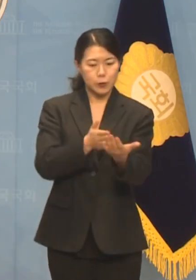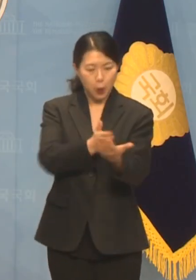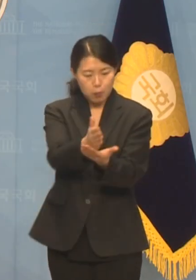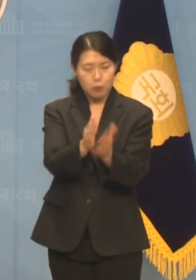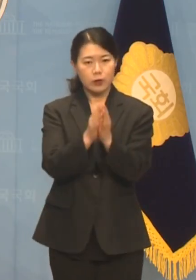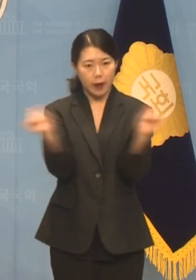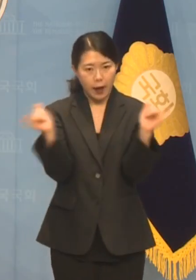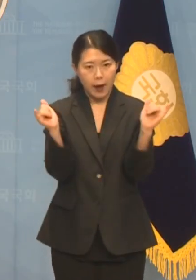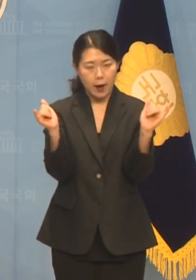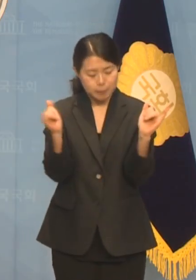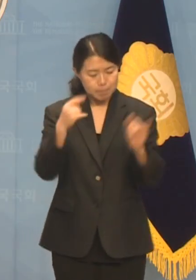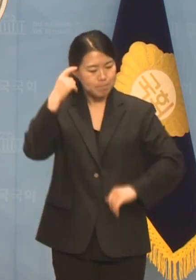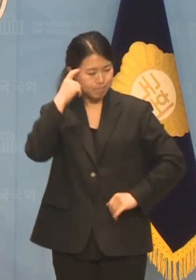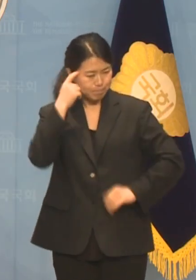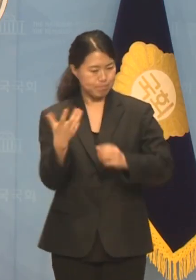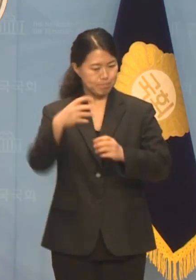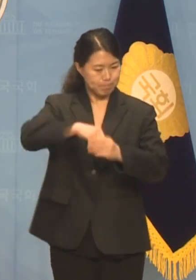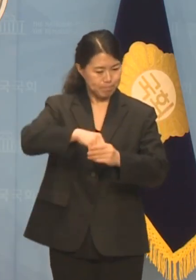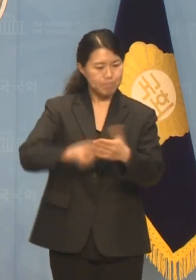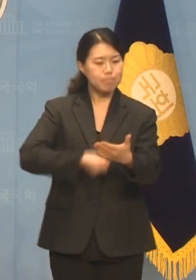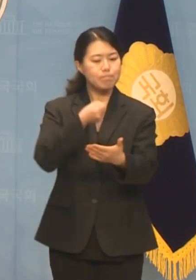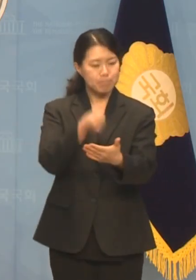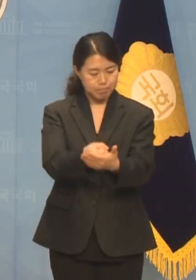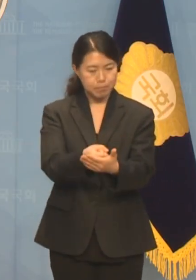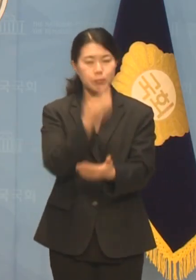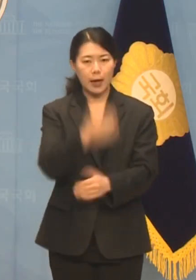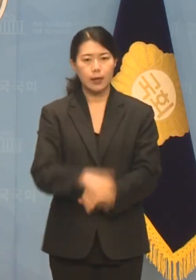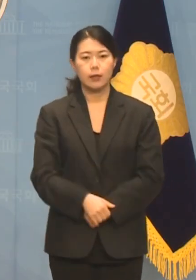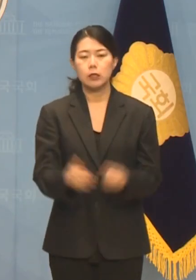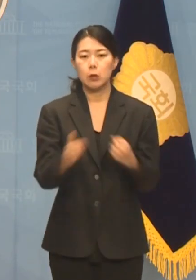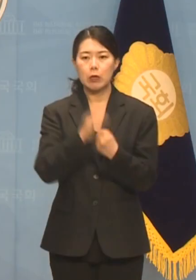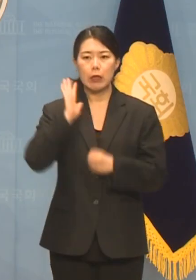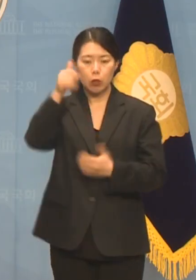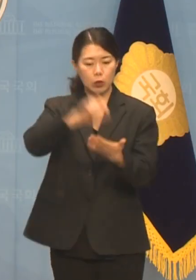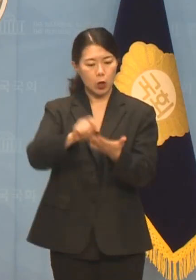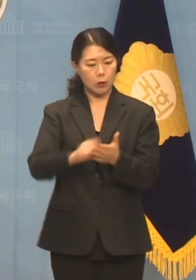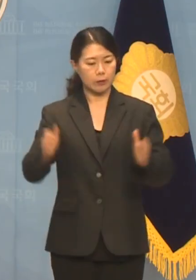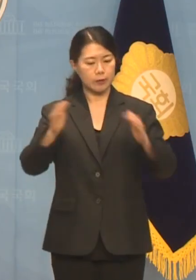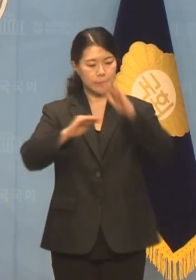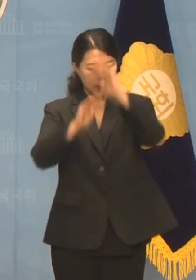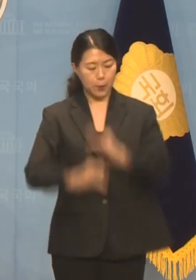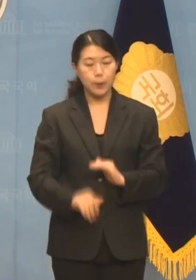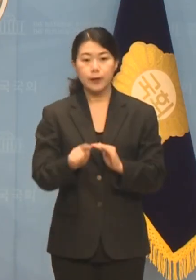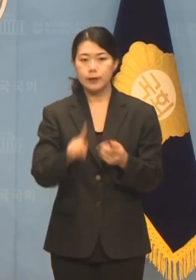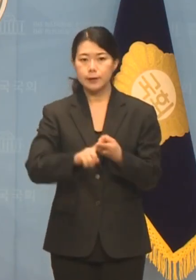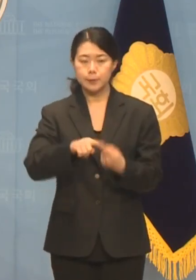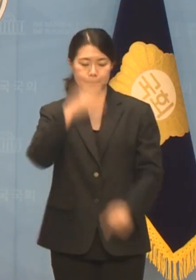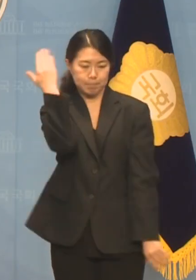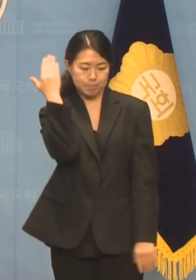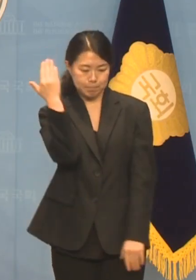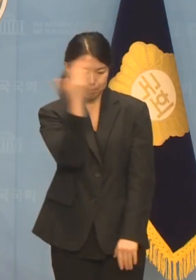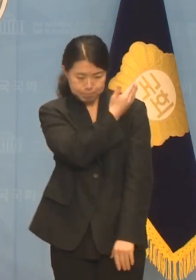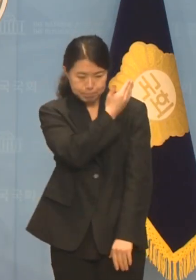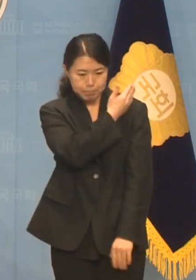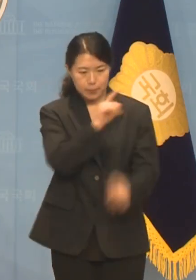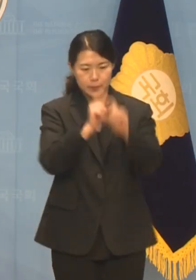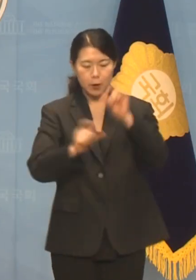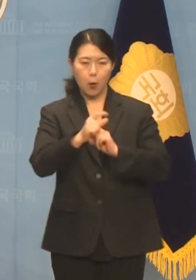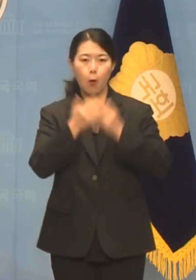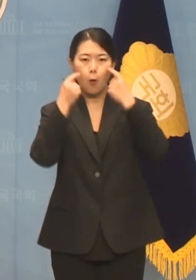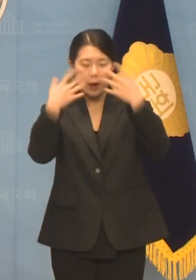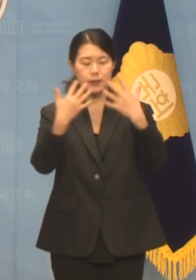전문적인 의견을 반영하여 결정되도록 해서 대통령 기록물의 지정이 투명성이 높아지고자